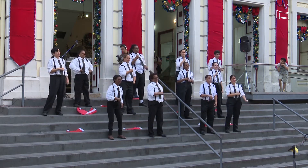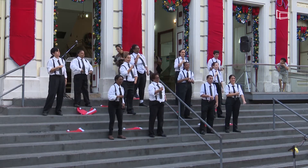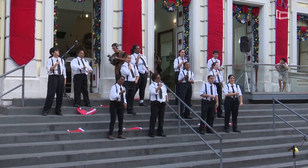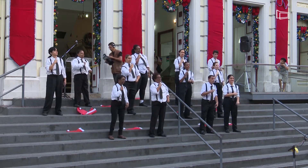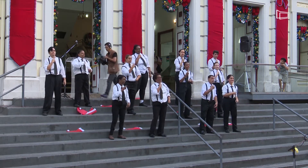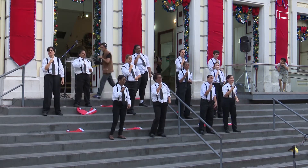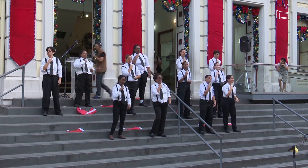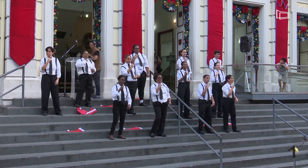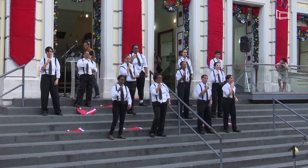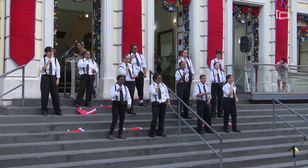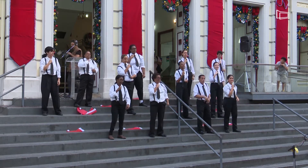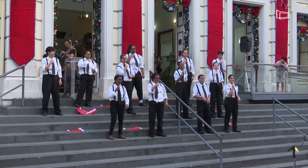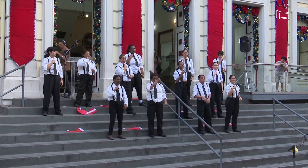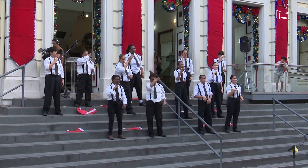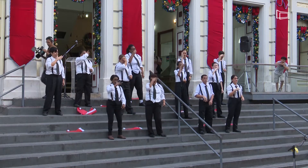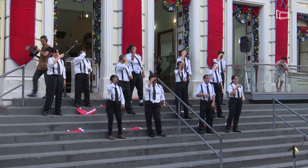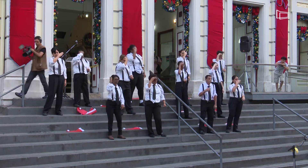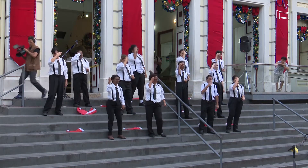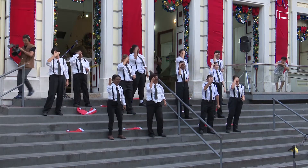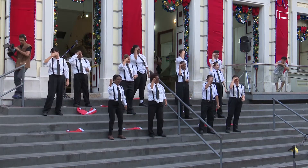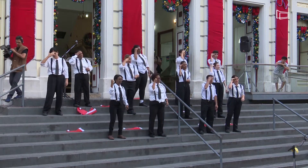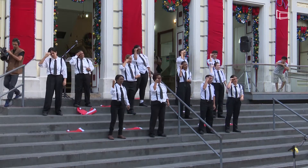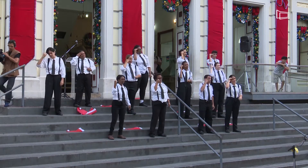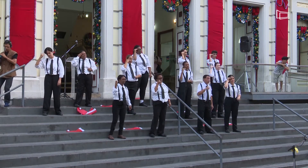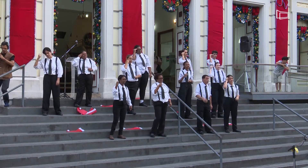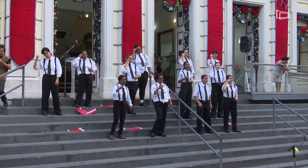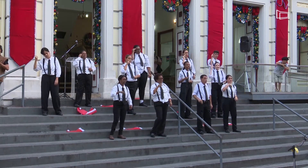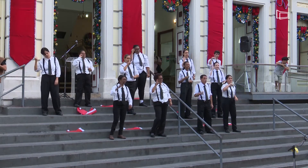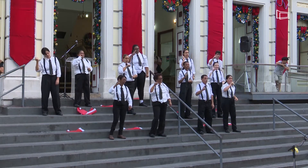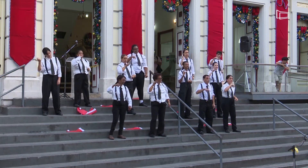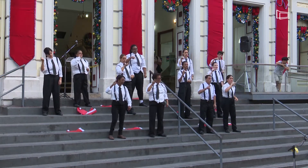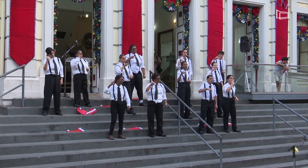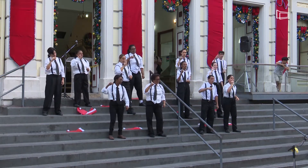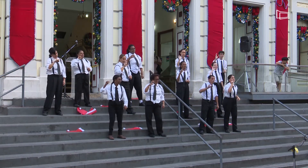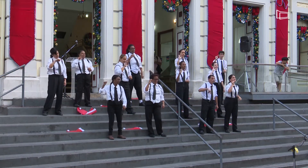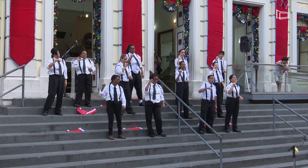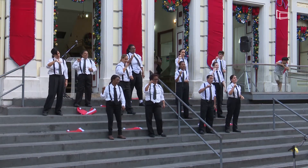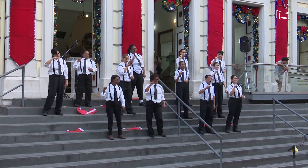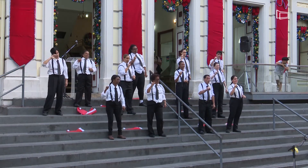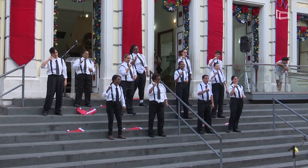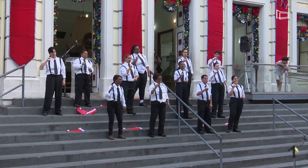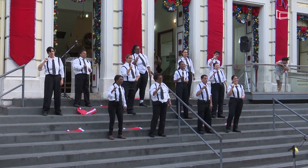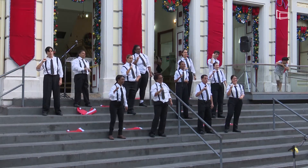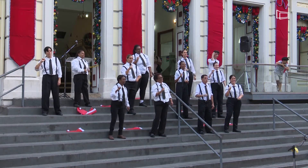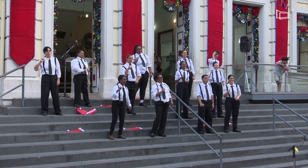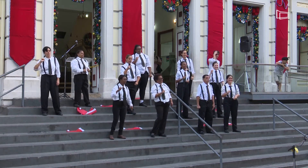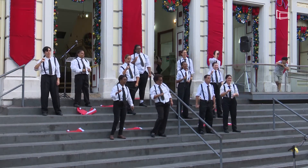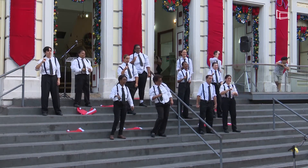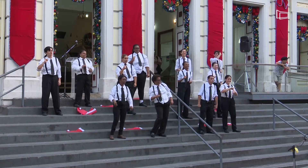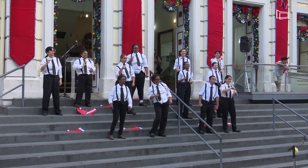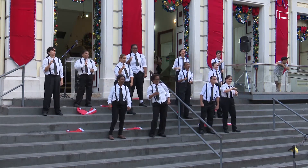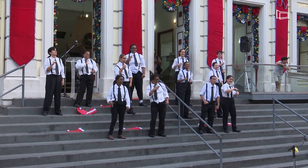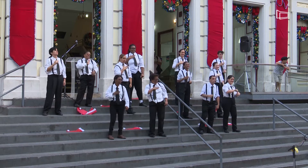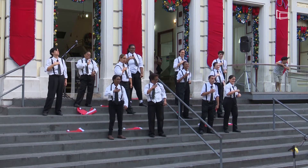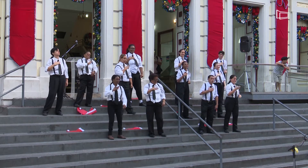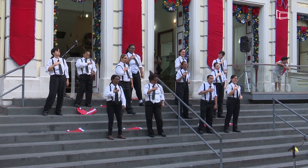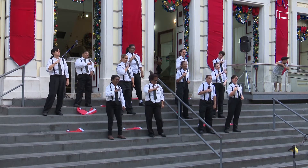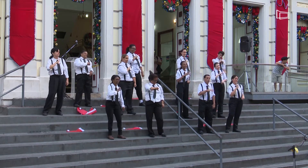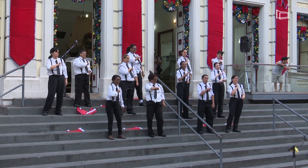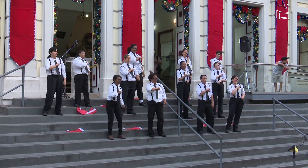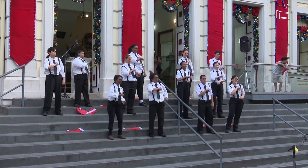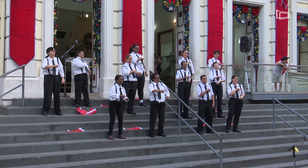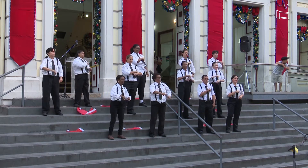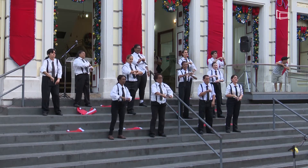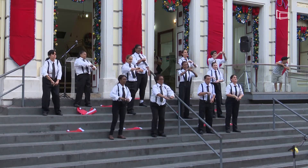Nunca se esqueça a nenhum segundo Que eu tenho